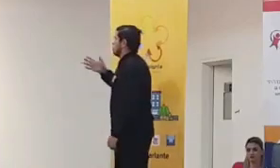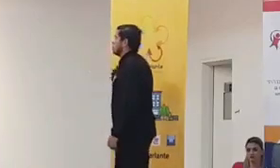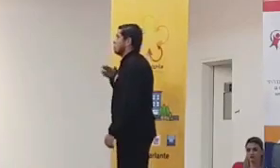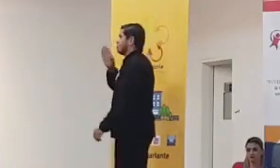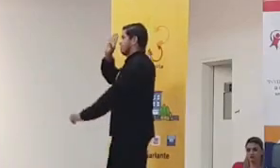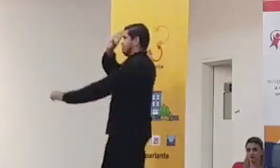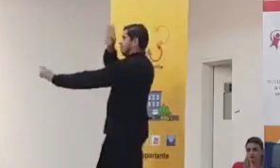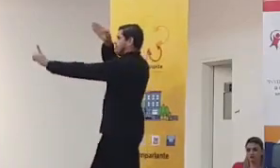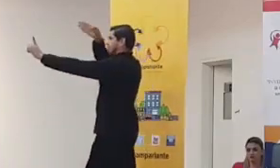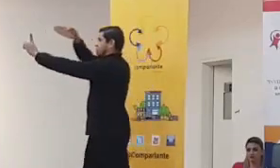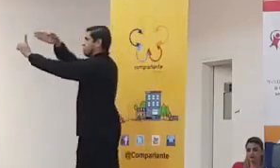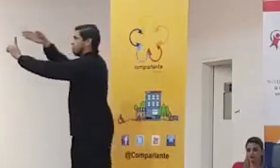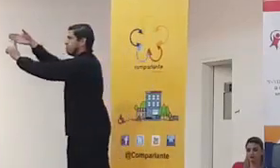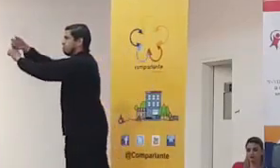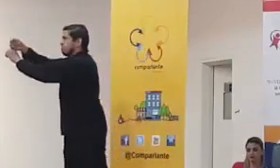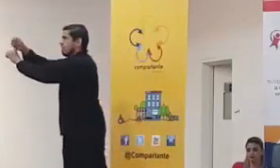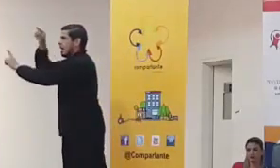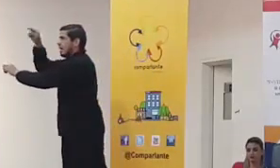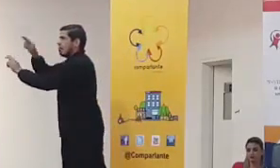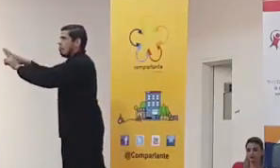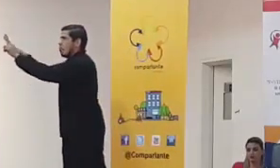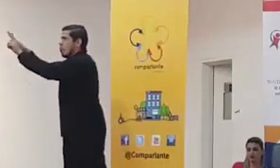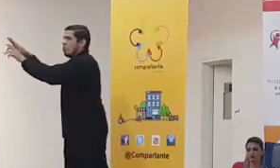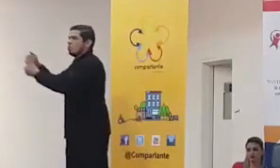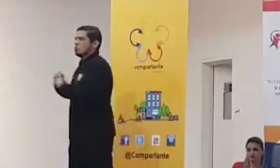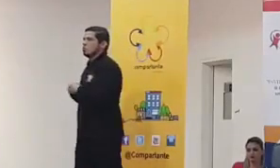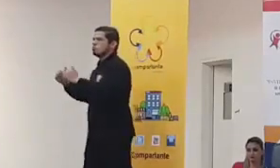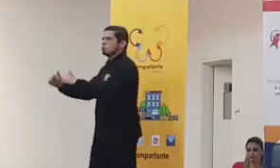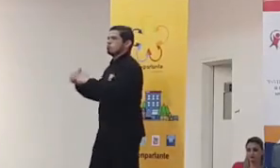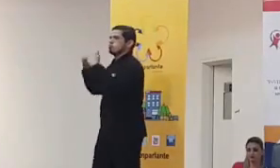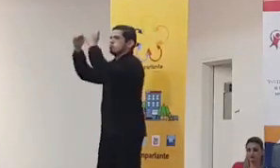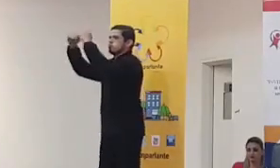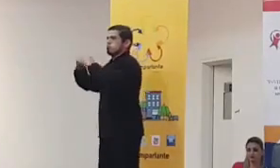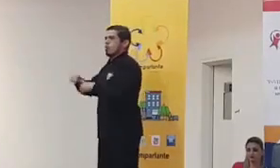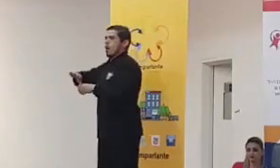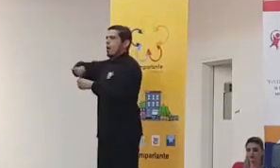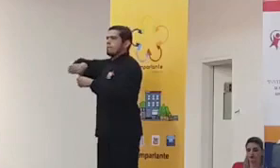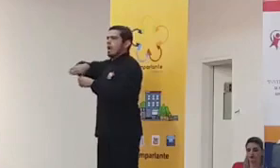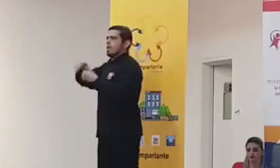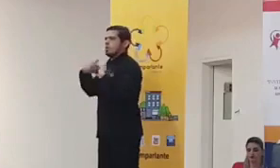quiero llegar a las Naciones Unidas, quiero seguir diplomacia y relaciones